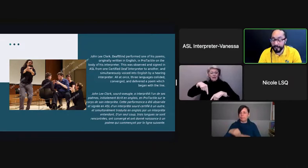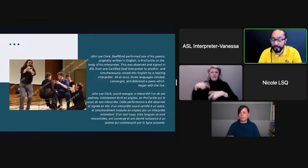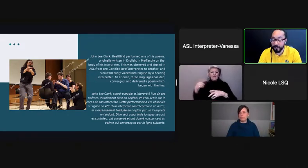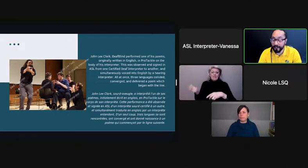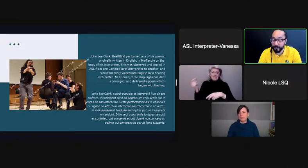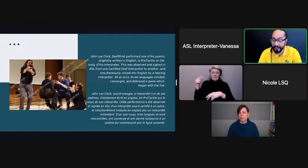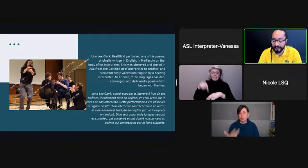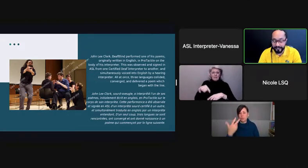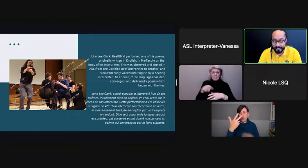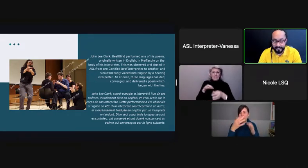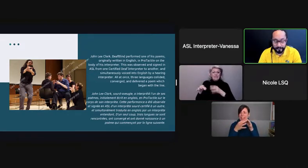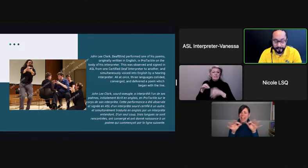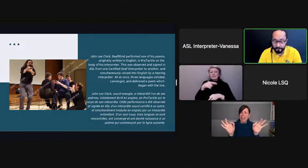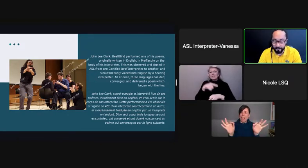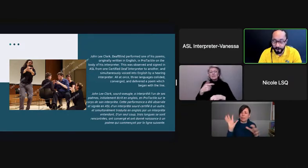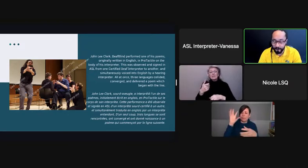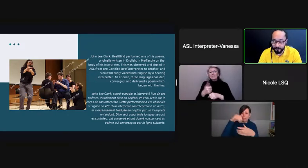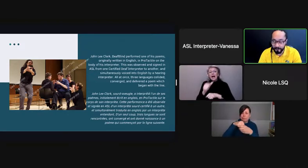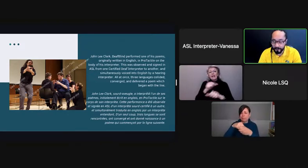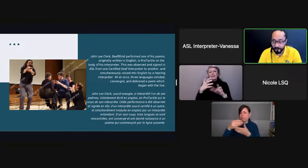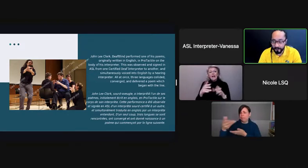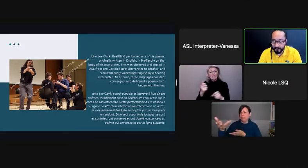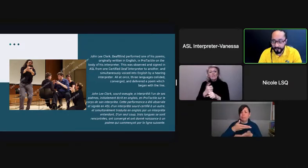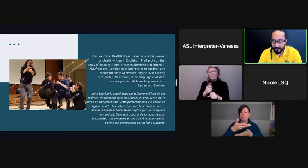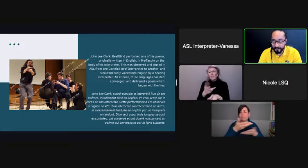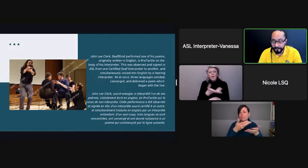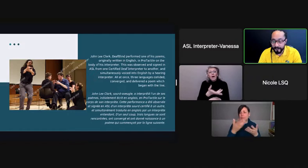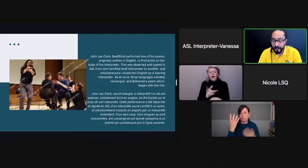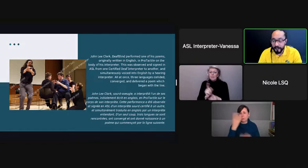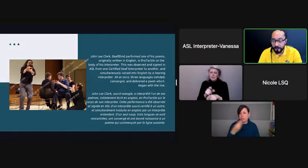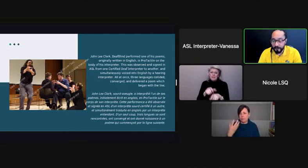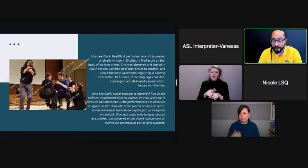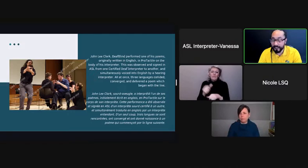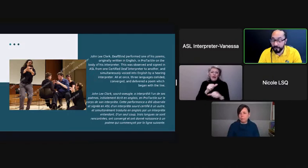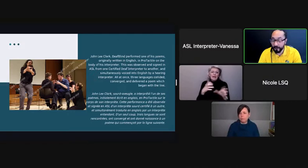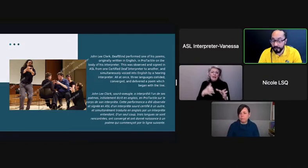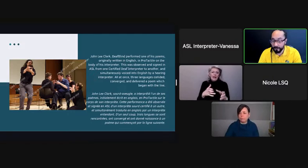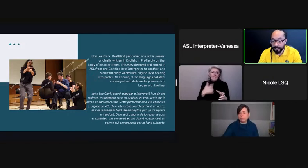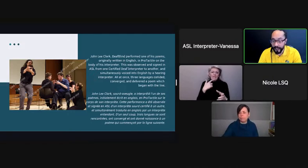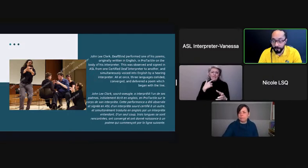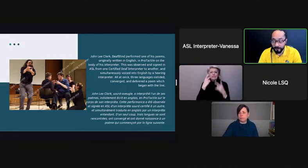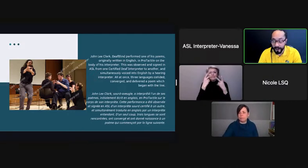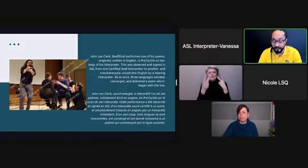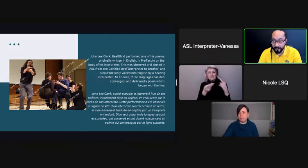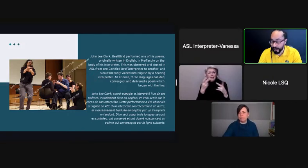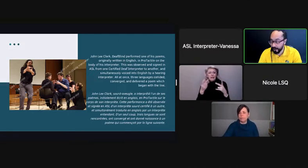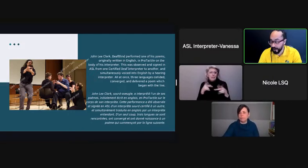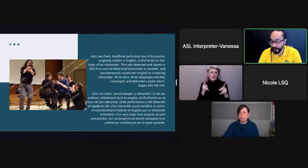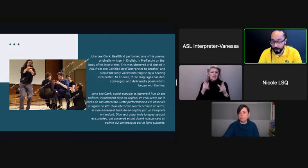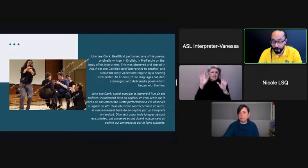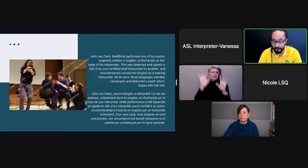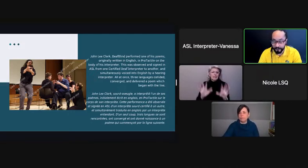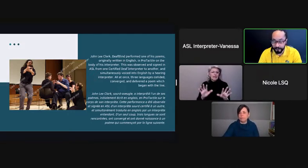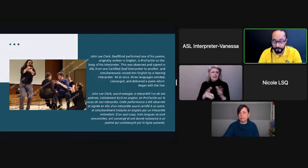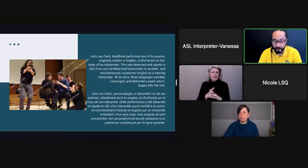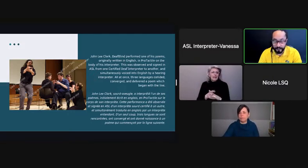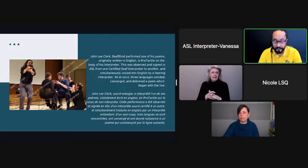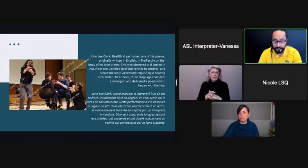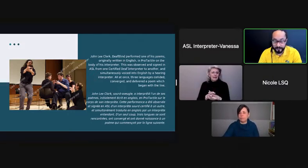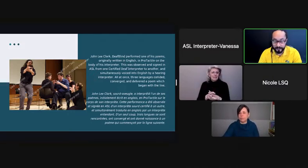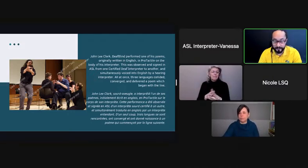expliquer ce que font les acteurs. Mais en même temps, on veut que les acteurs soient facilement visibles pendant le spectacle. Donc,